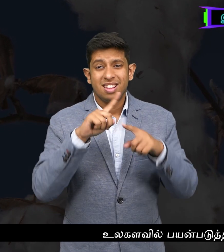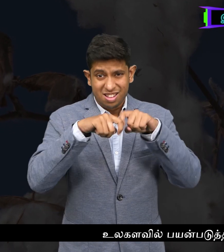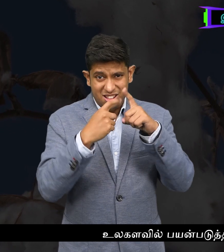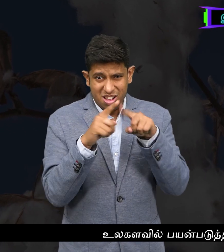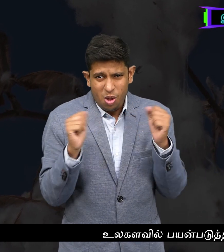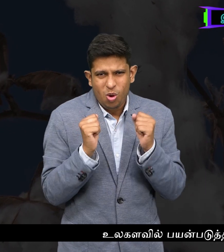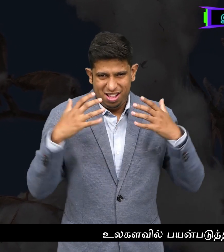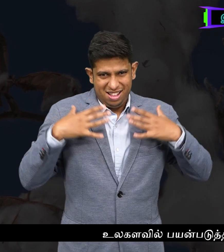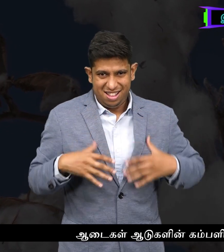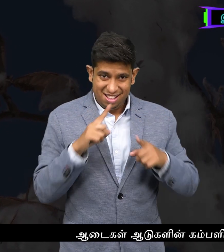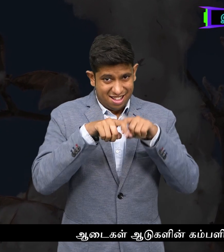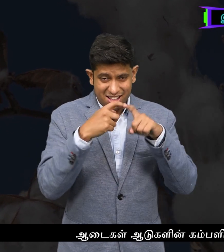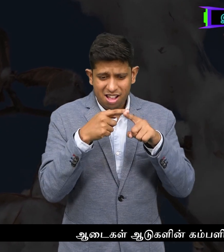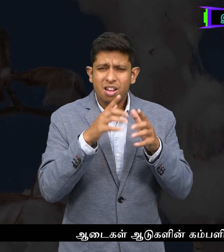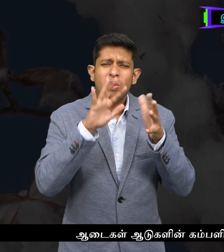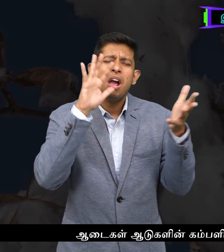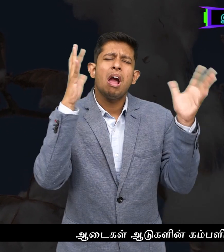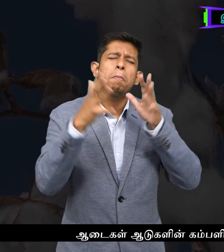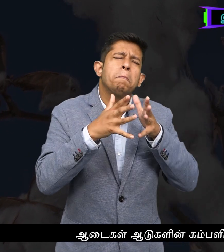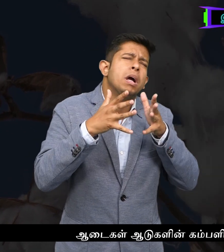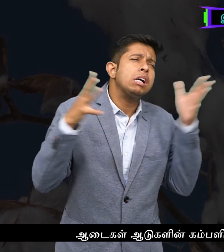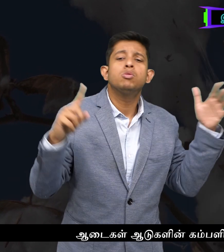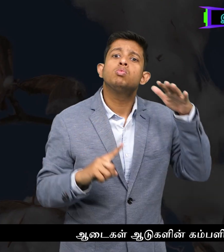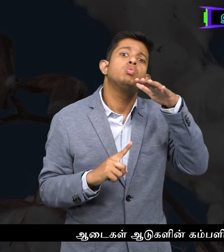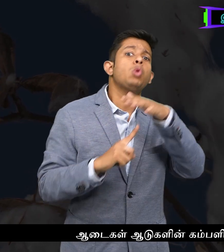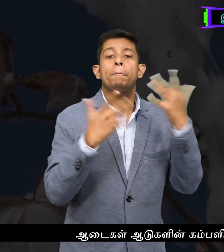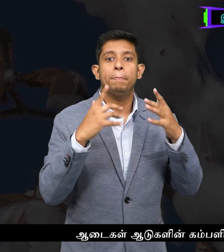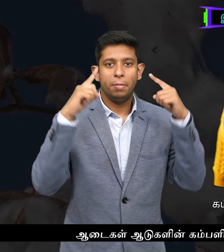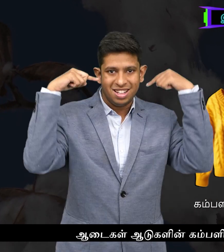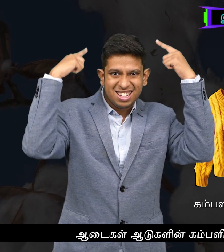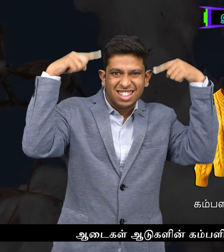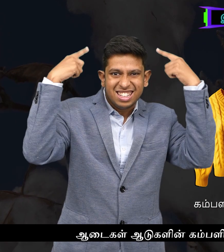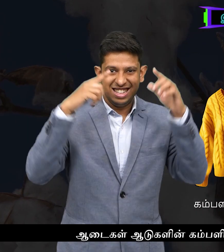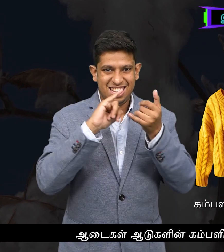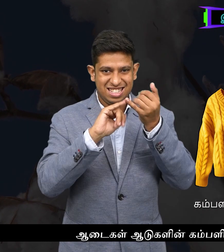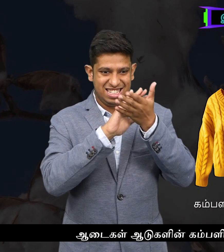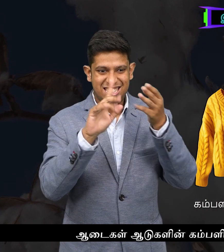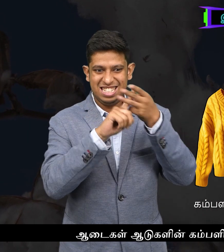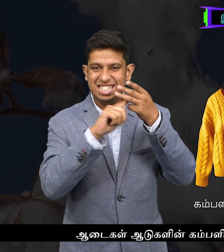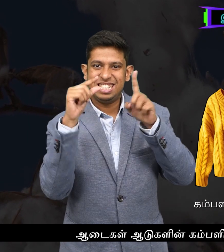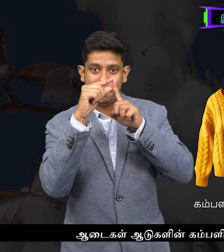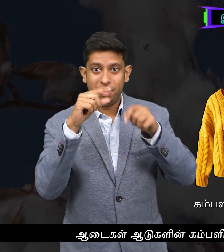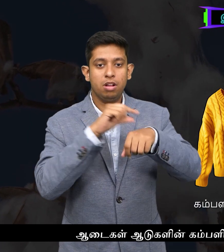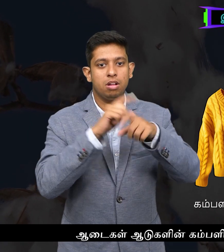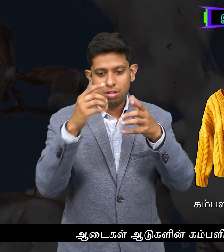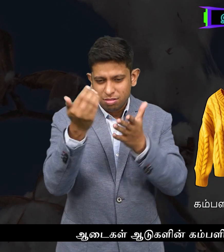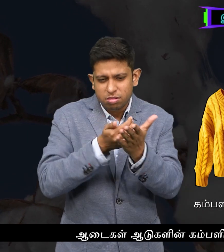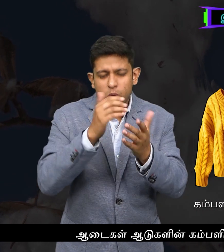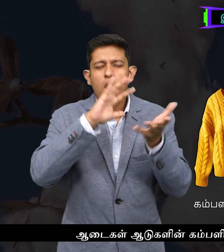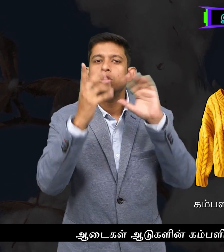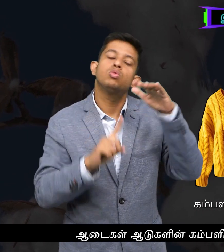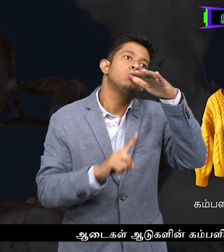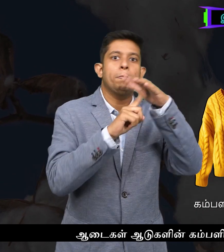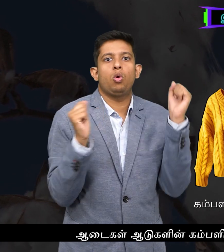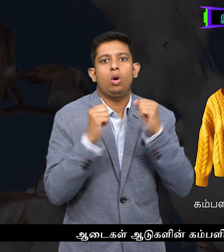உலகளவில் பயன்படுத்தப்படும் பெரும்பாலான கம்பளி ஆடைகள் ஆடுகளின் கம்பளியிலிருந்து தயாரிக்கப்படுகின்றன.